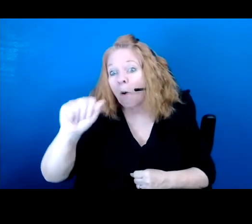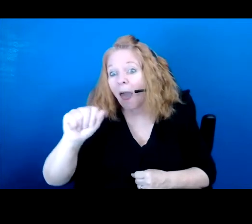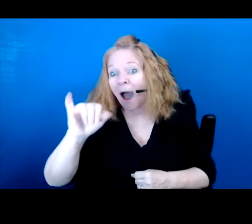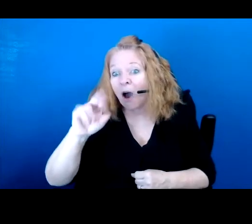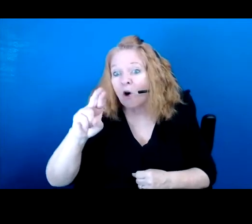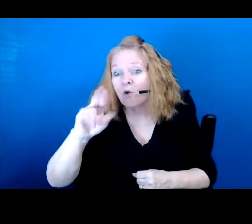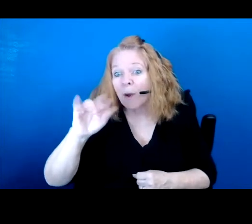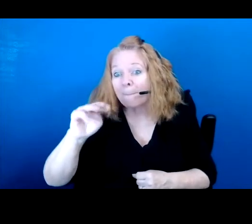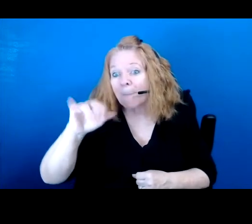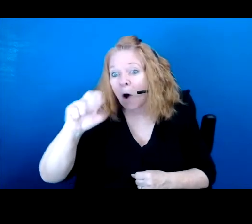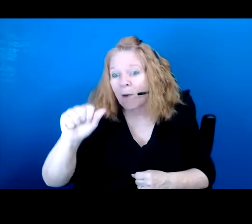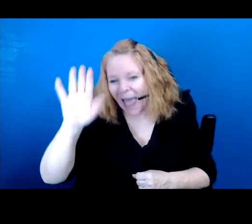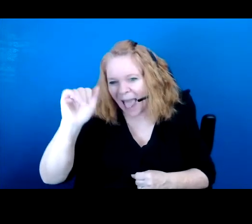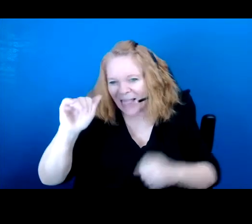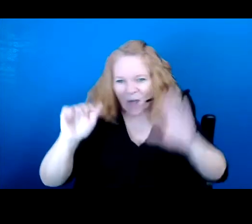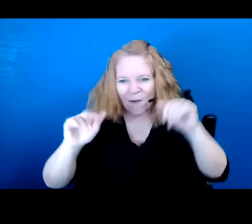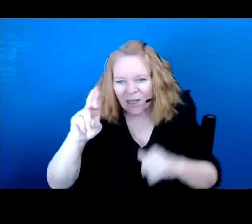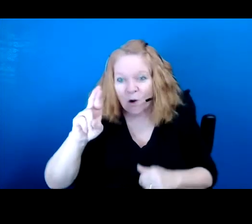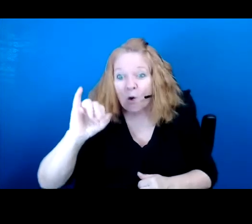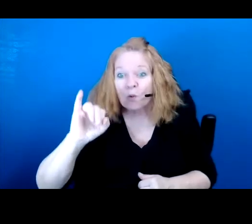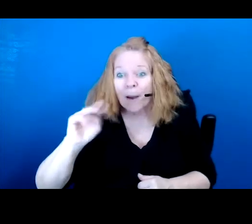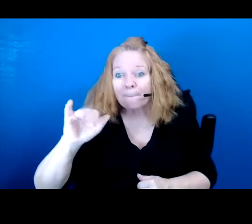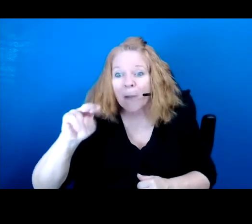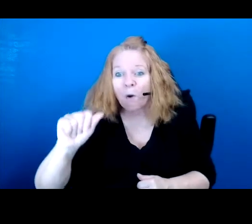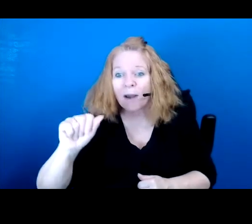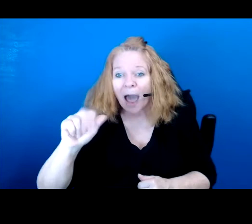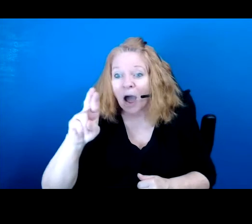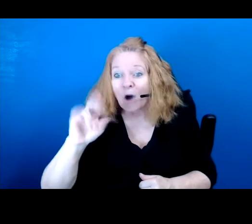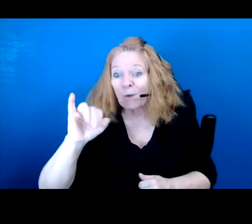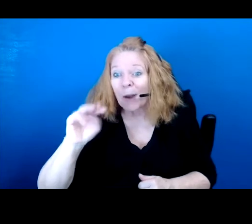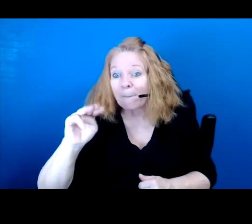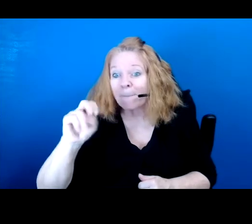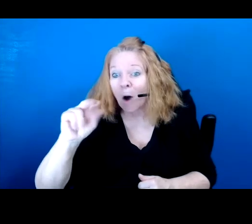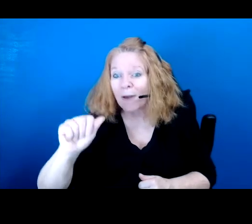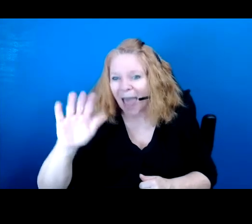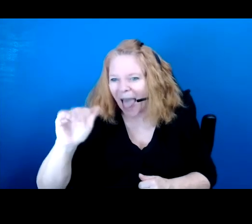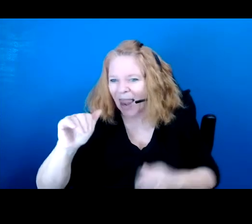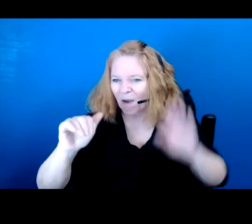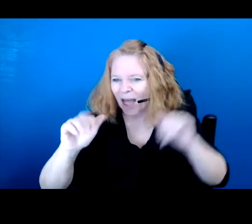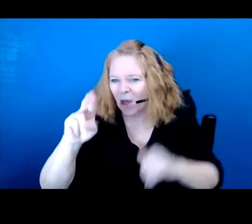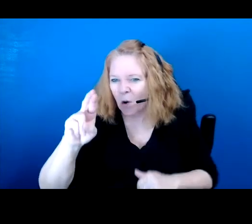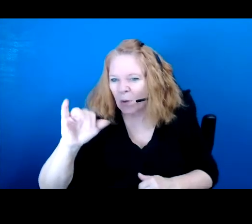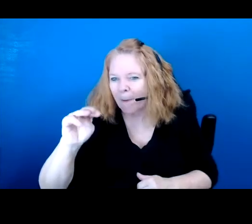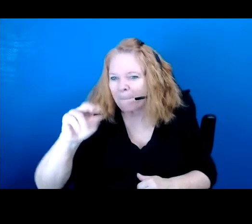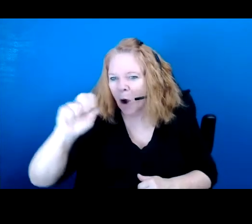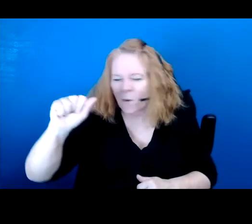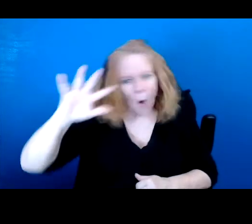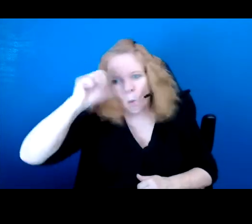tenemos próximo a ramona ramón a ramón a ramona saludos saludos ramón a